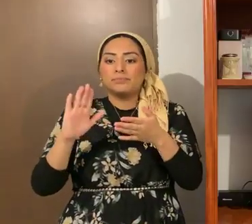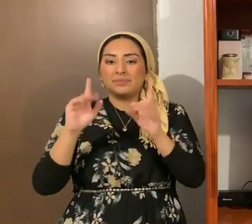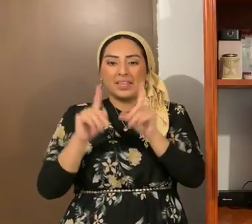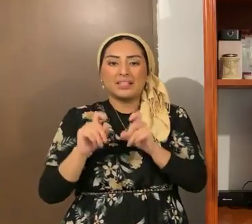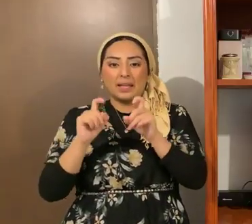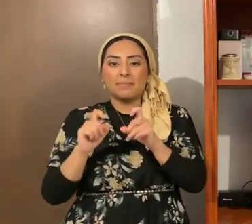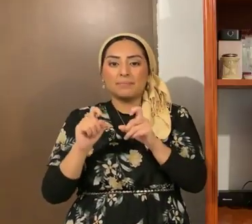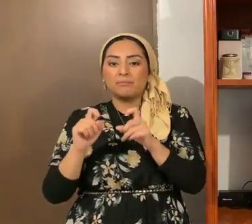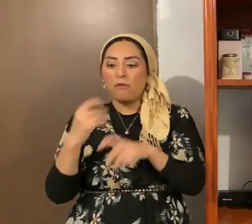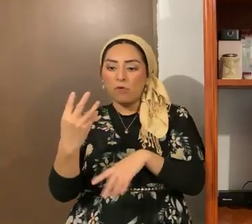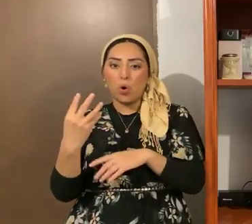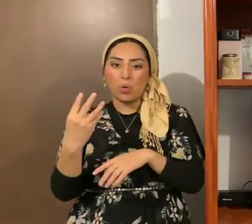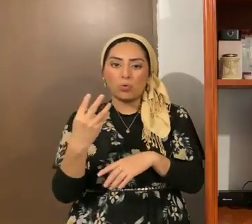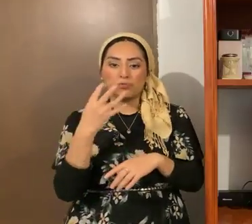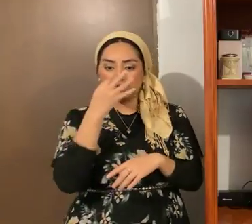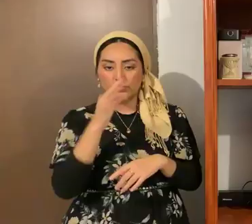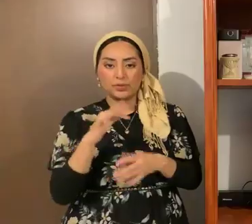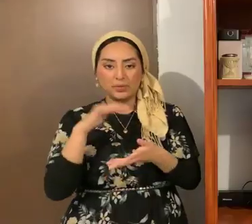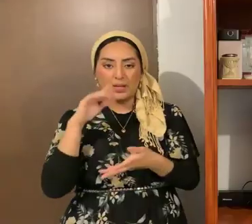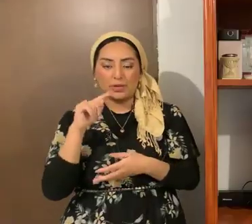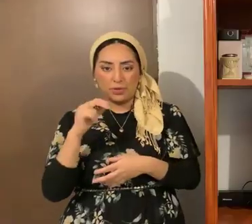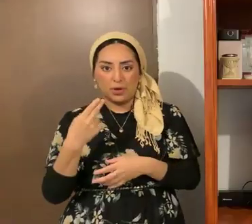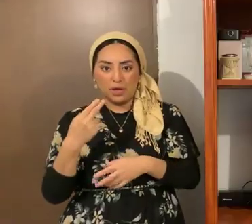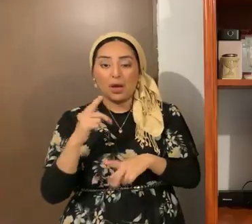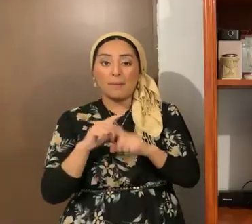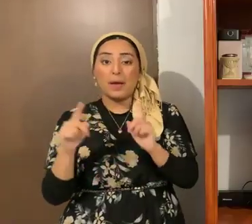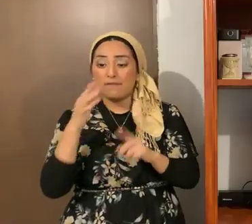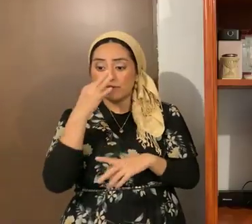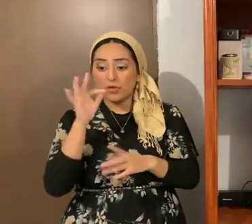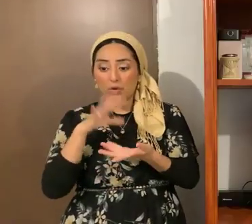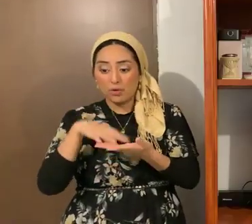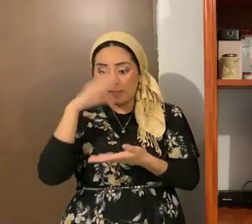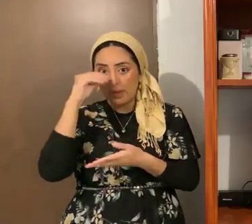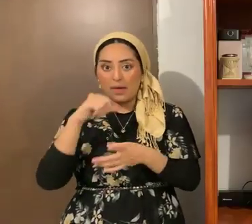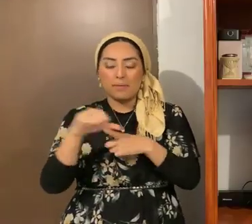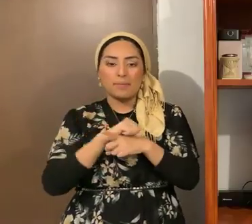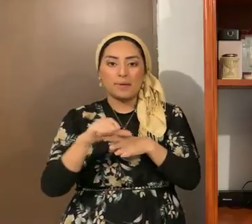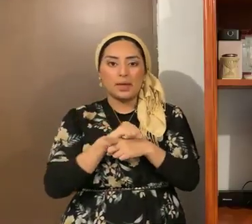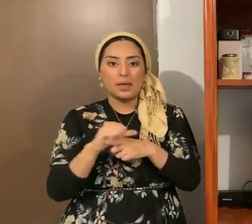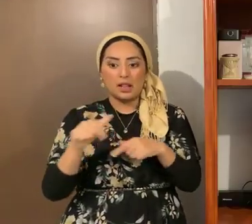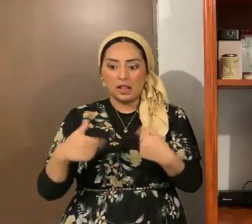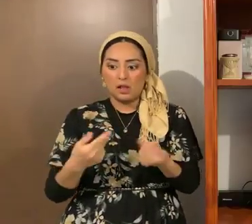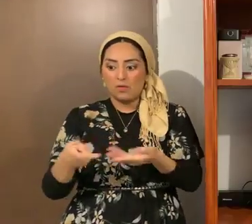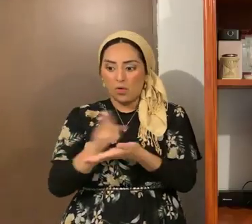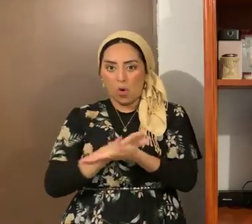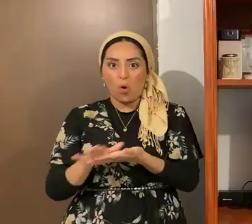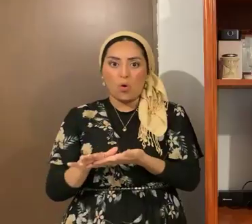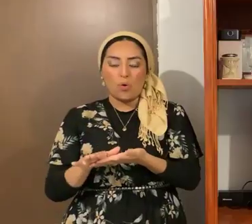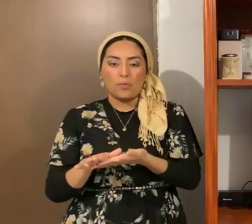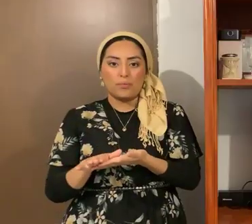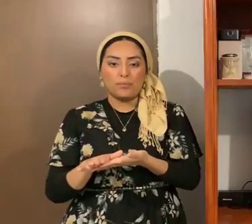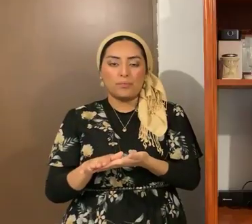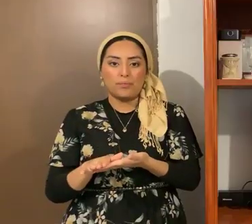en un examen de Torah, pero lo poco que sabe lo practica y es derecho, y es Kadosh. Eso es lo